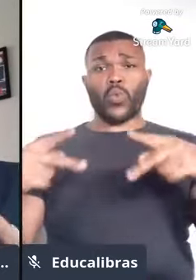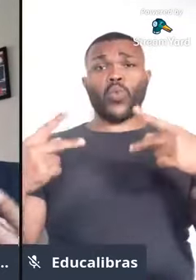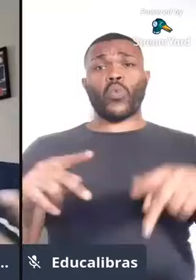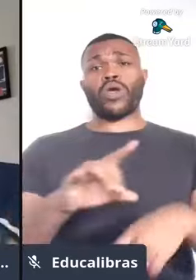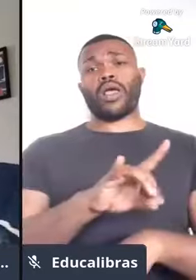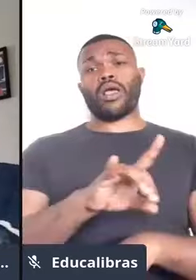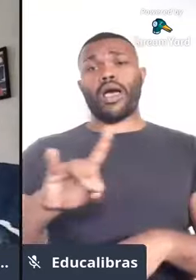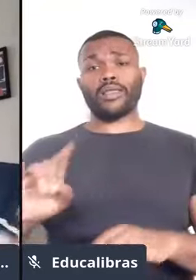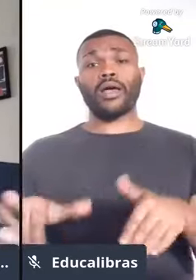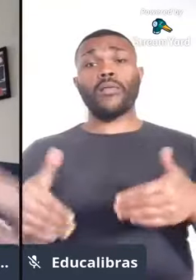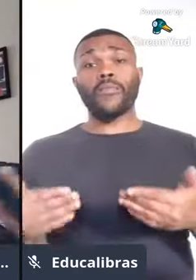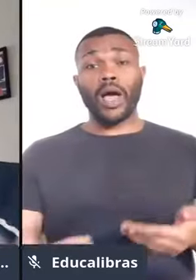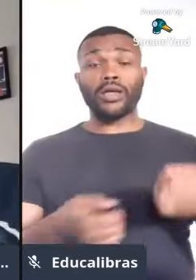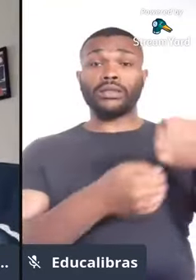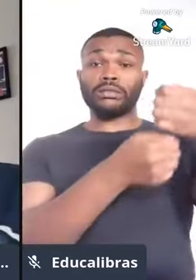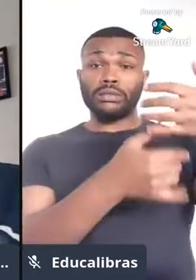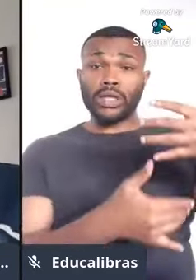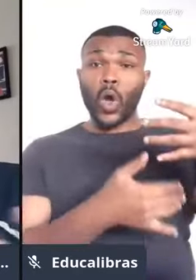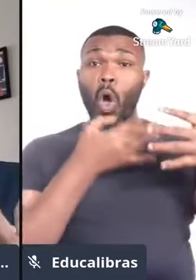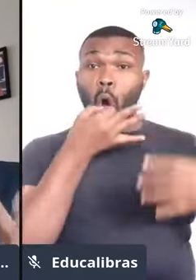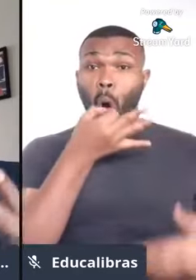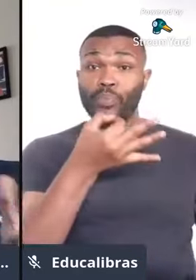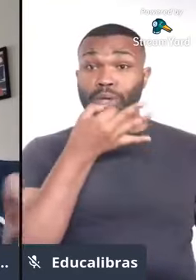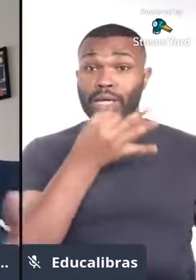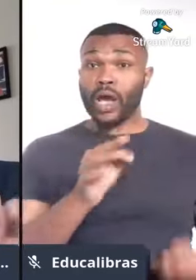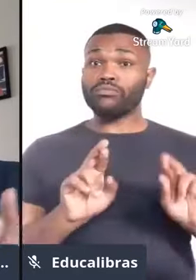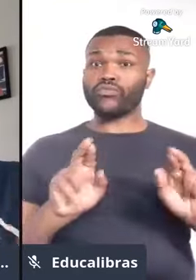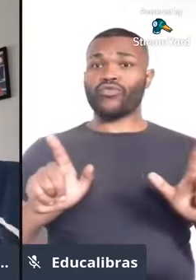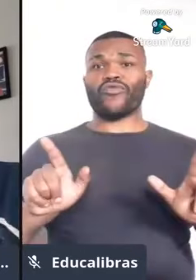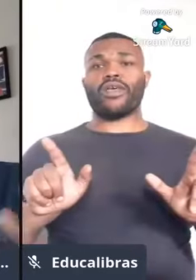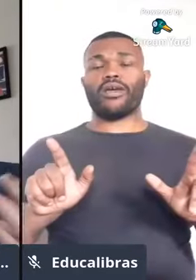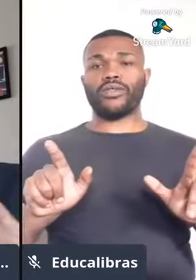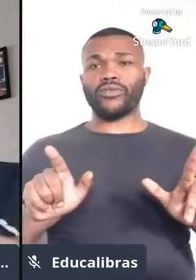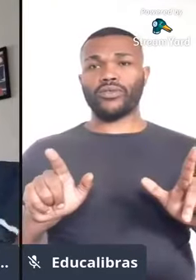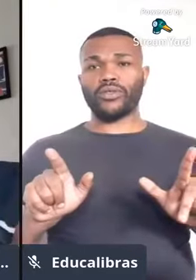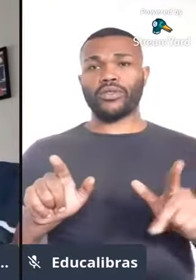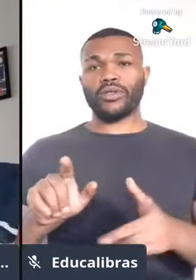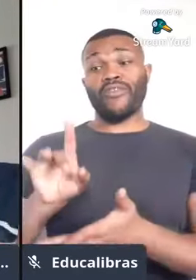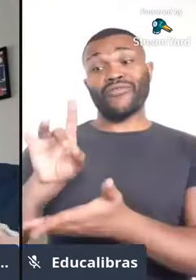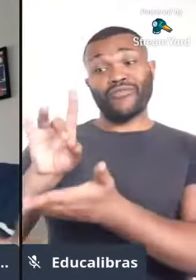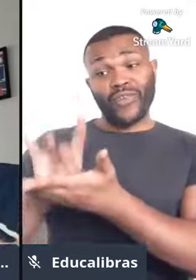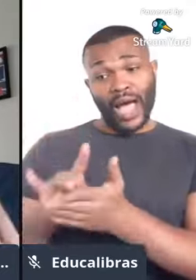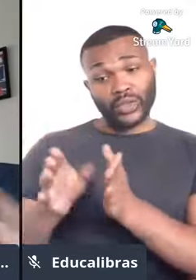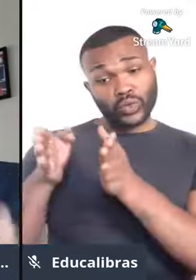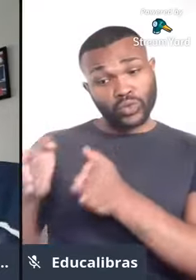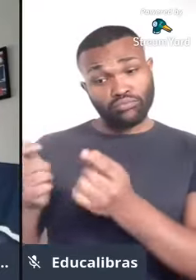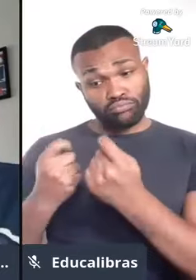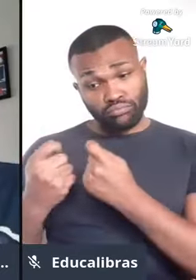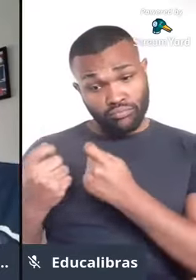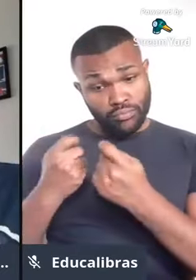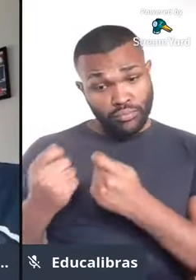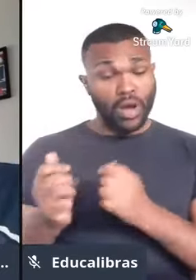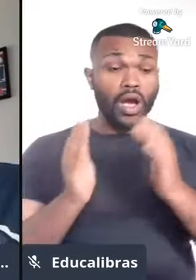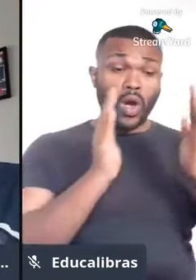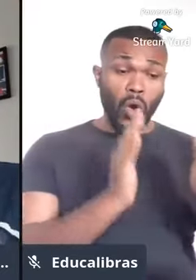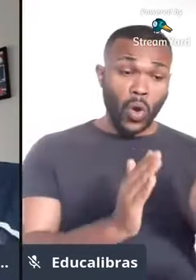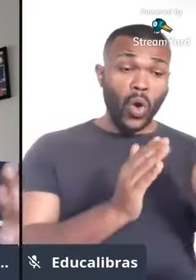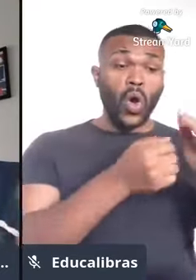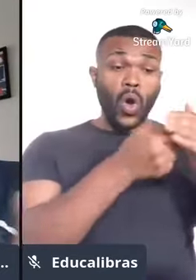Coluna, opinião, é uma coisa diferente disso. O fato é o fato e a coluna é o que eu, colunista, penso daquele